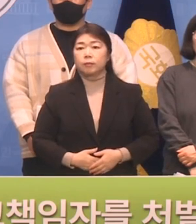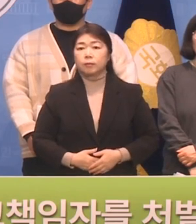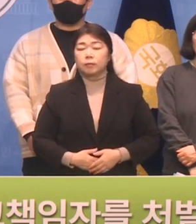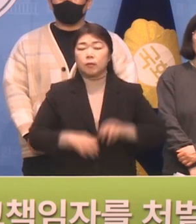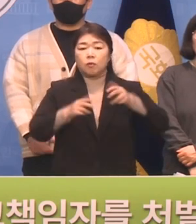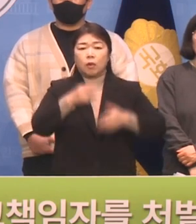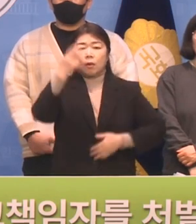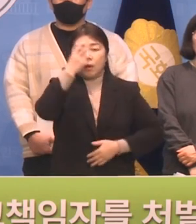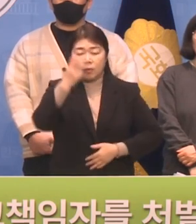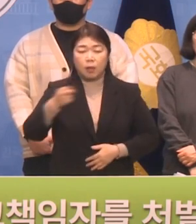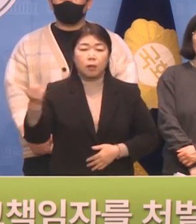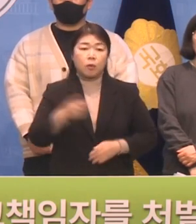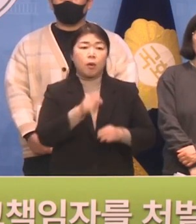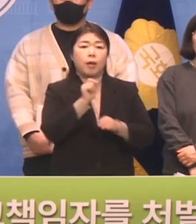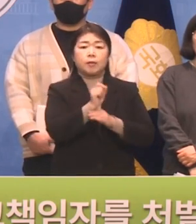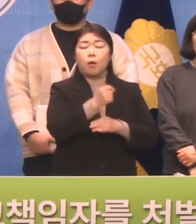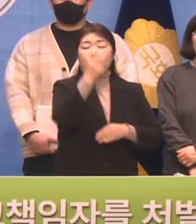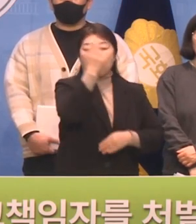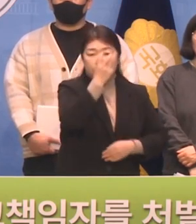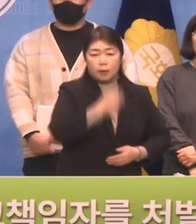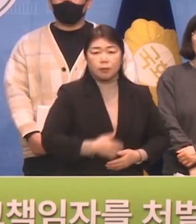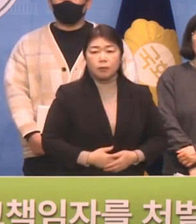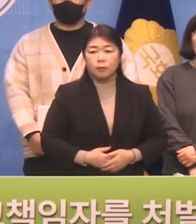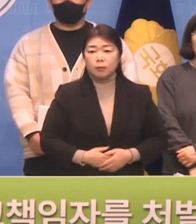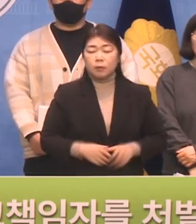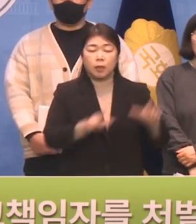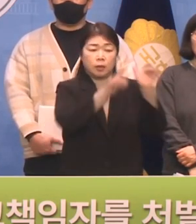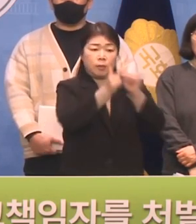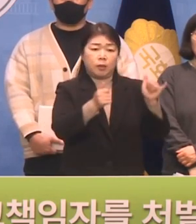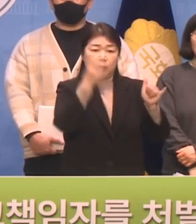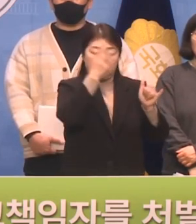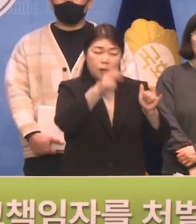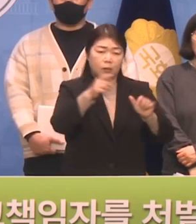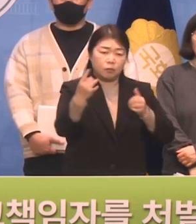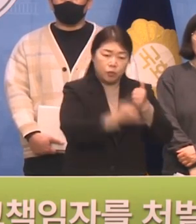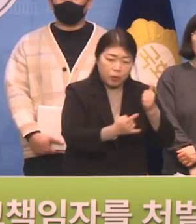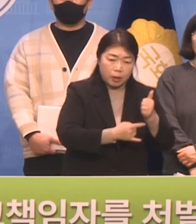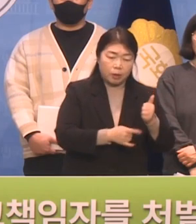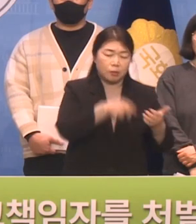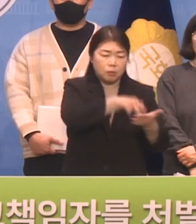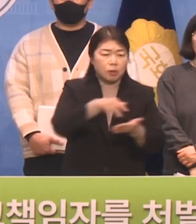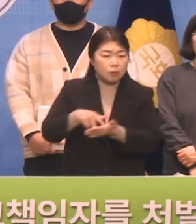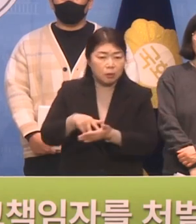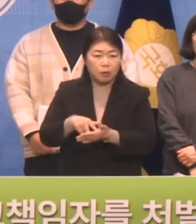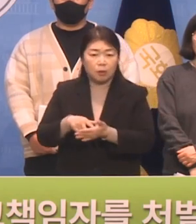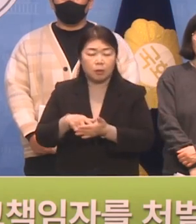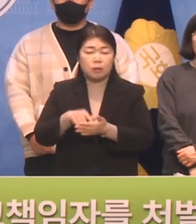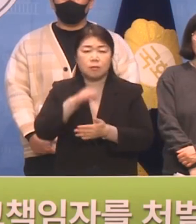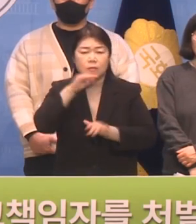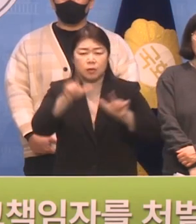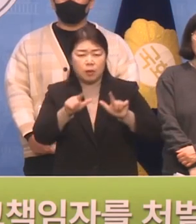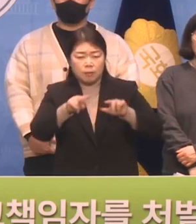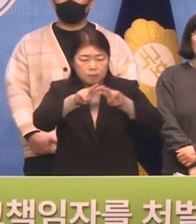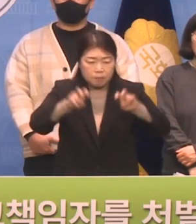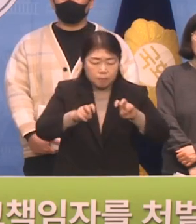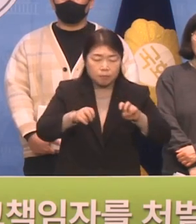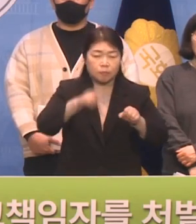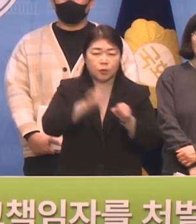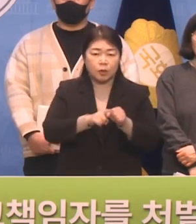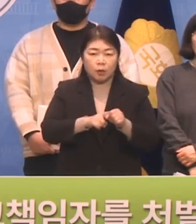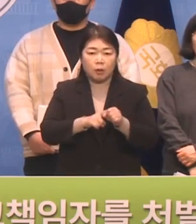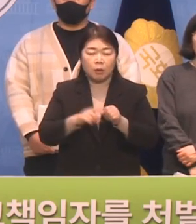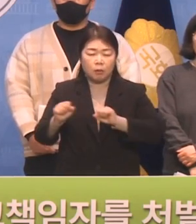국정감사와 행정사무감사, 시민진상조사위원회 등 진실을 규명하고자 하는 노력들이 있었습니다.